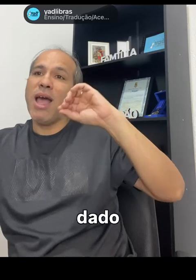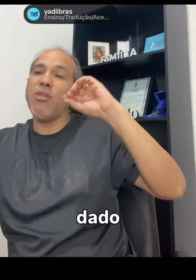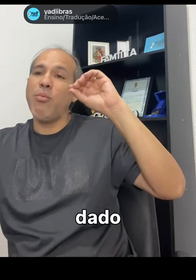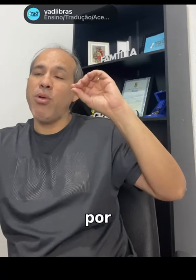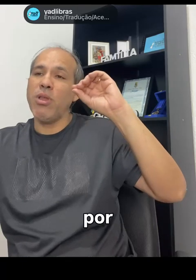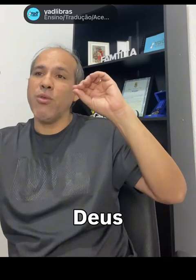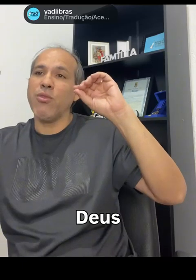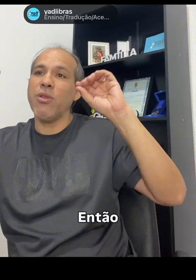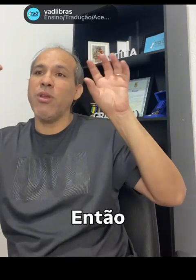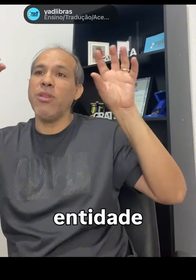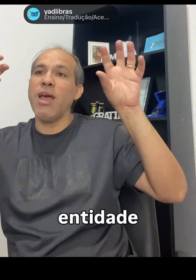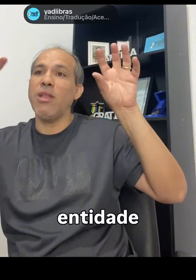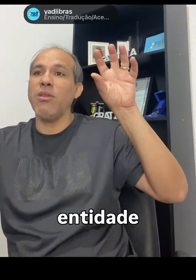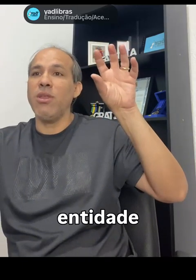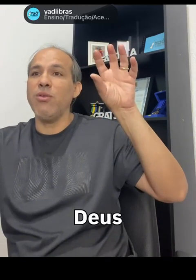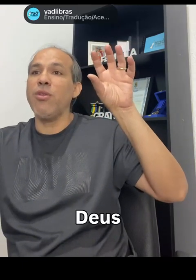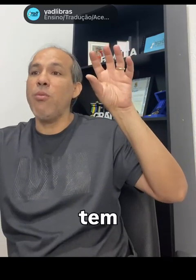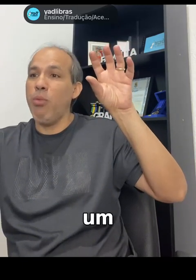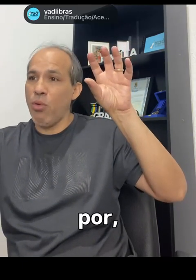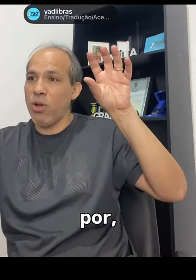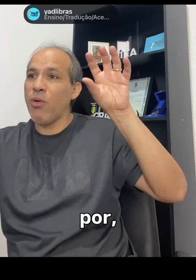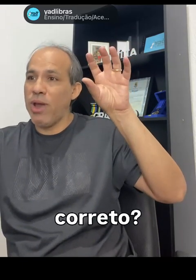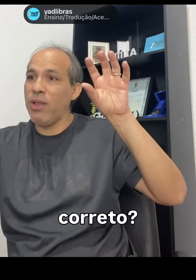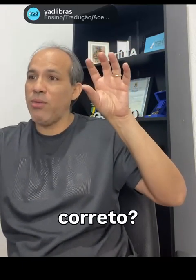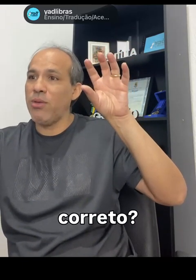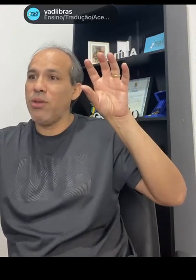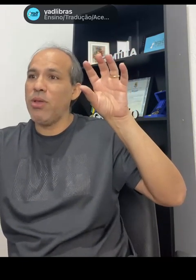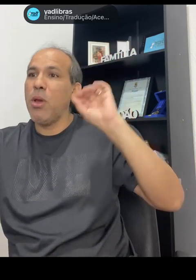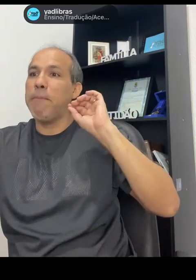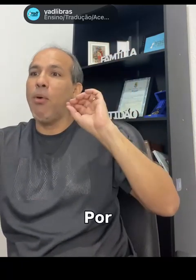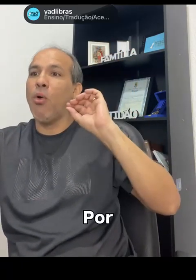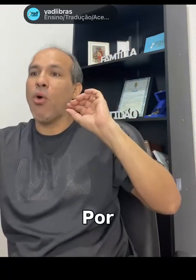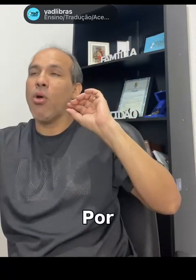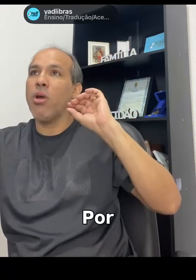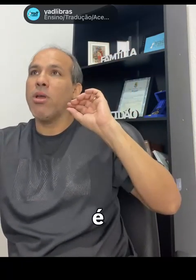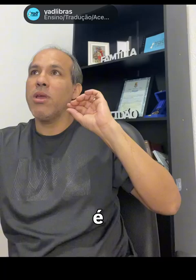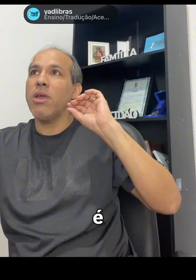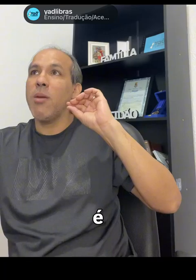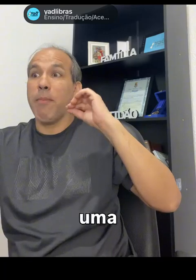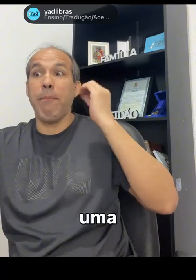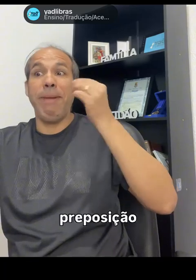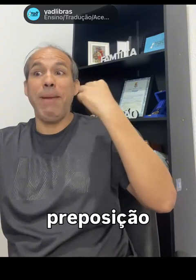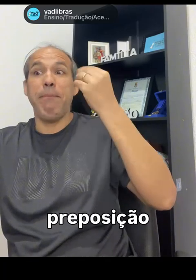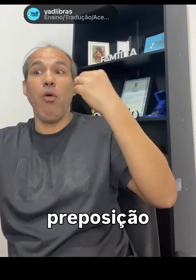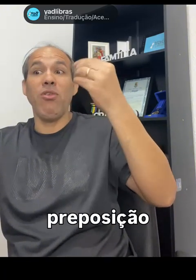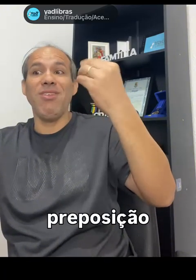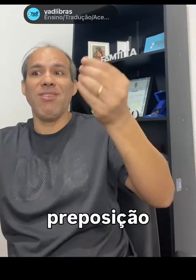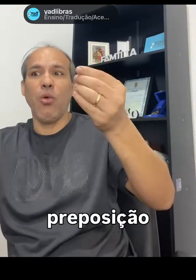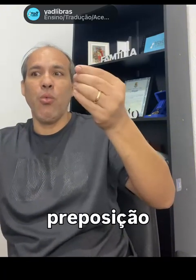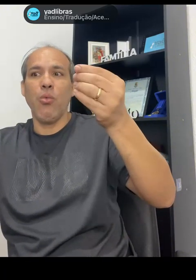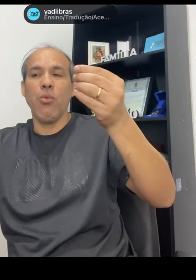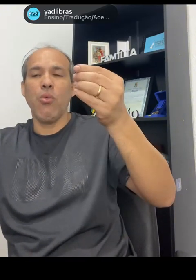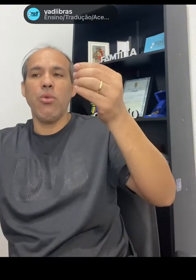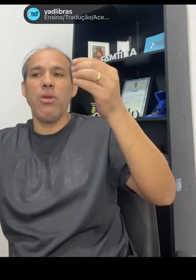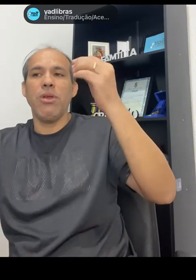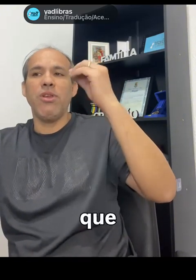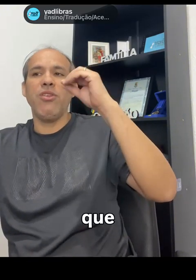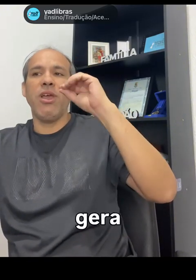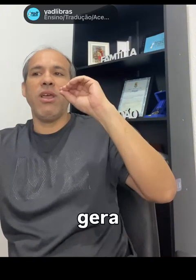dado por Deus. Então, entre dado e Deus tem um por, correto? Por é uma preposição que gera a